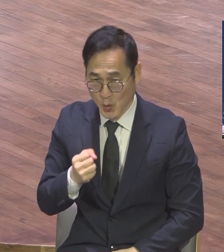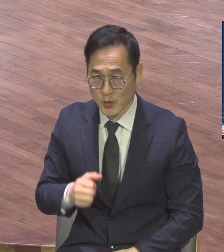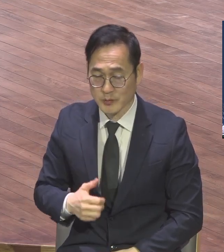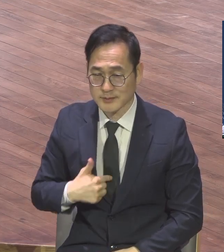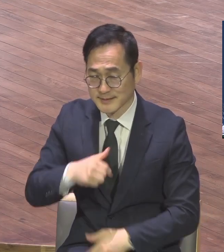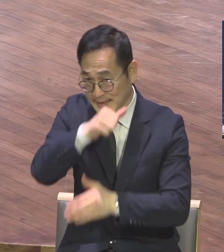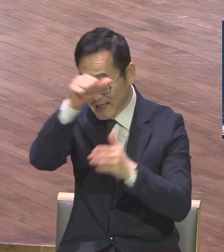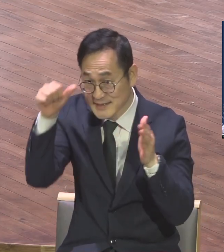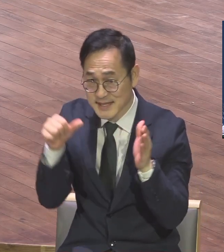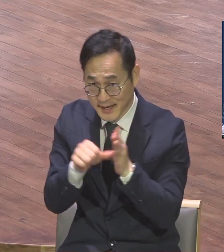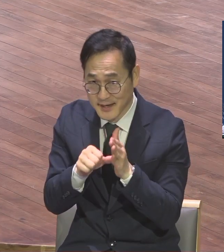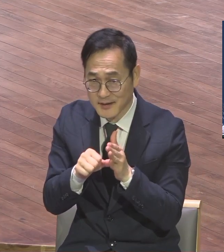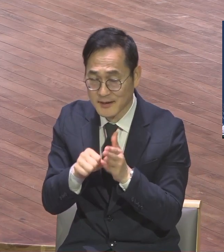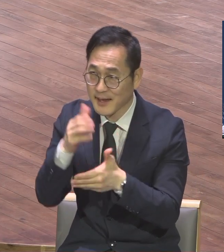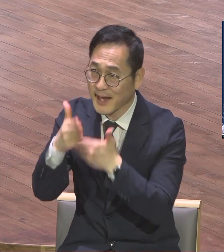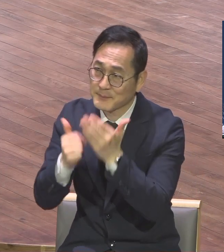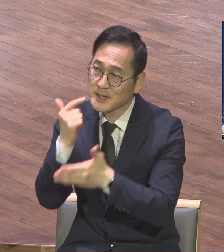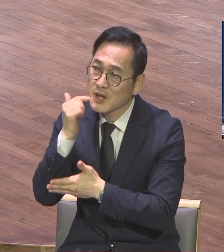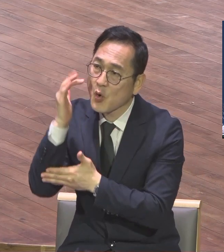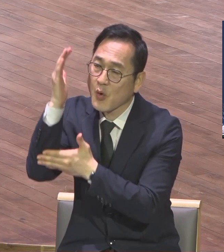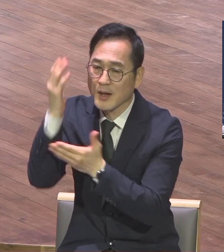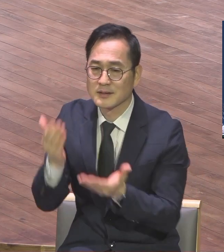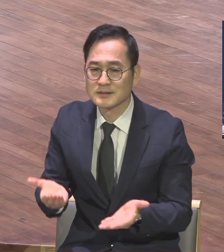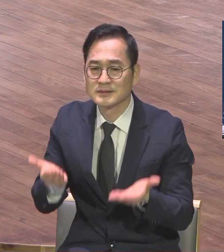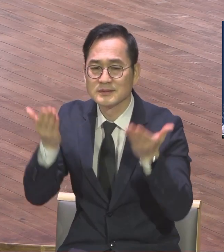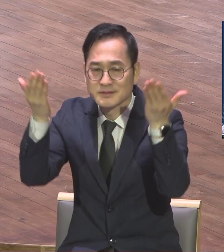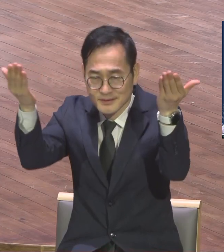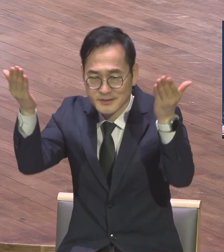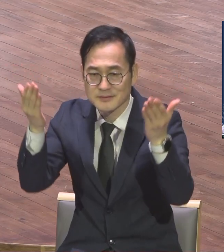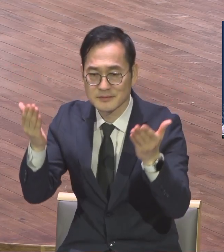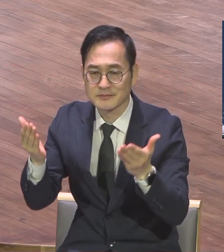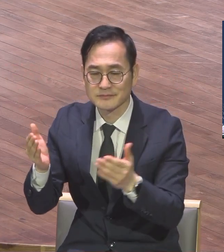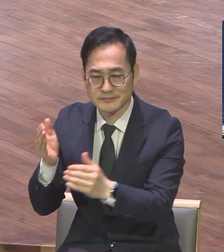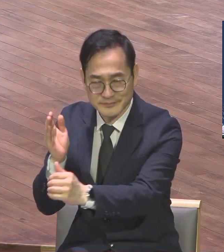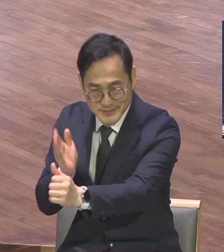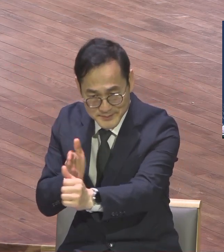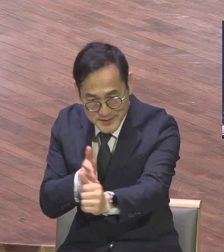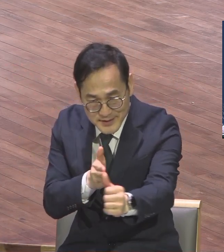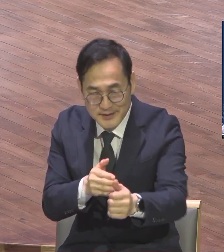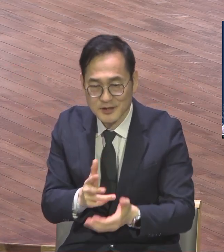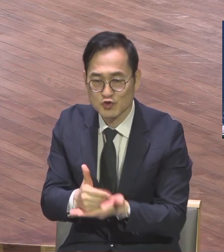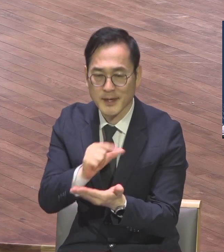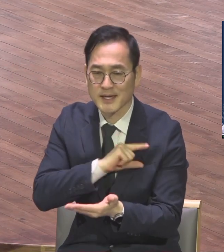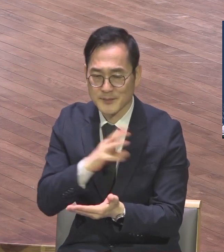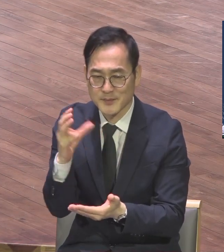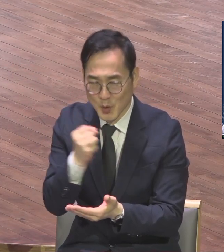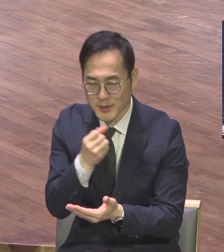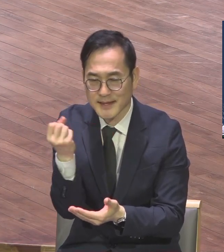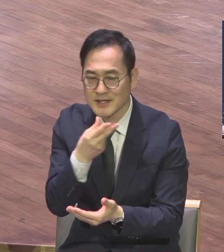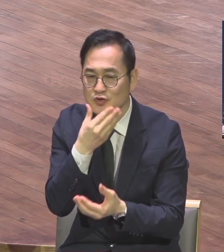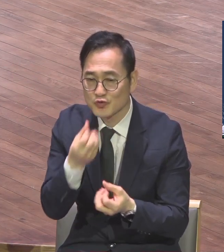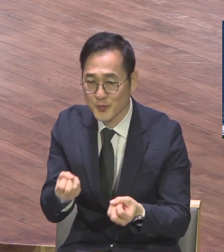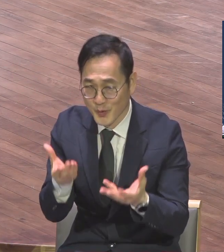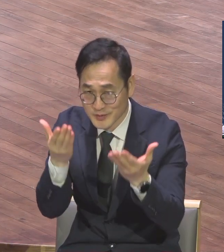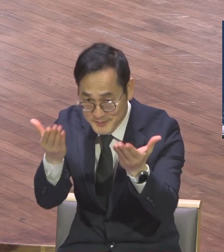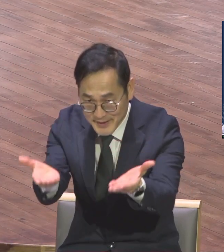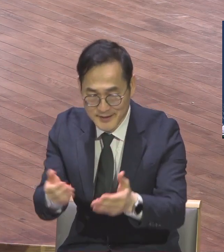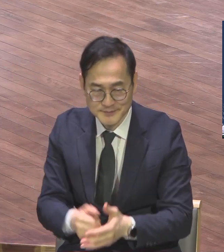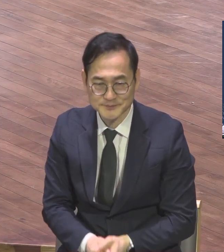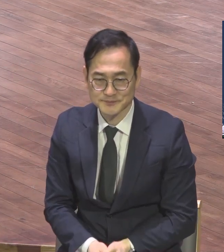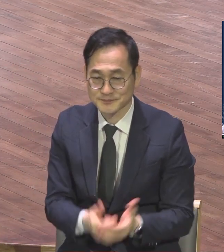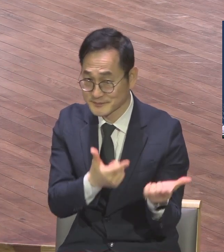앞에 영광 돌리는 삶을 살아가시기를 주님의 이름으로 축복합니다.